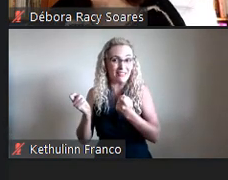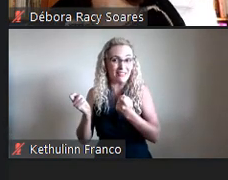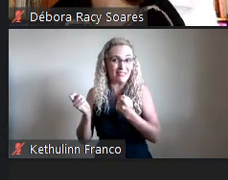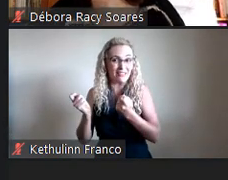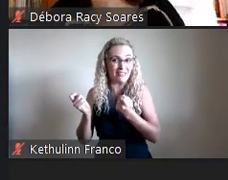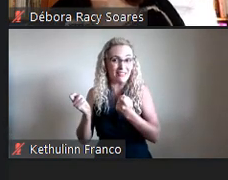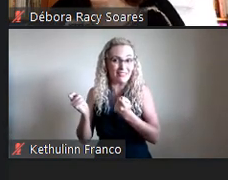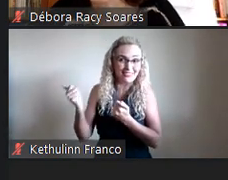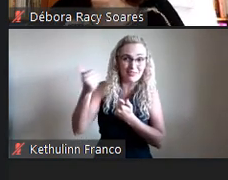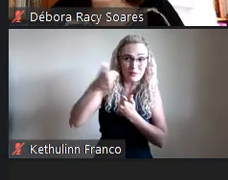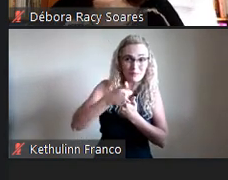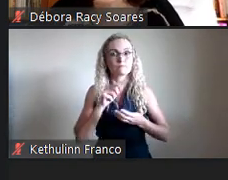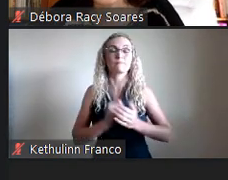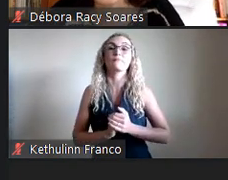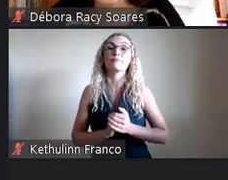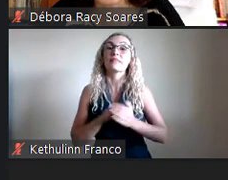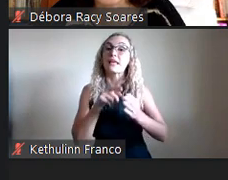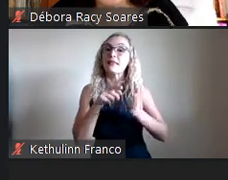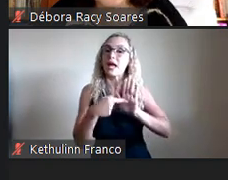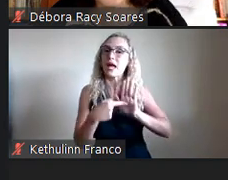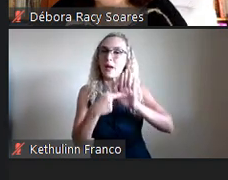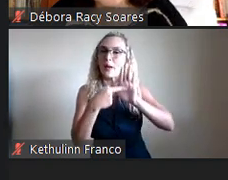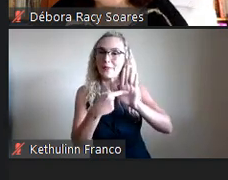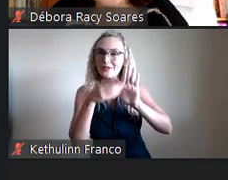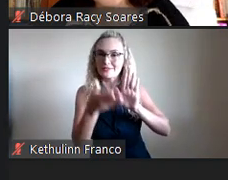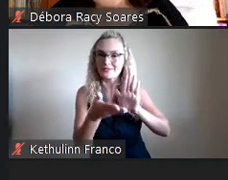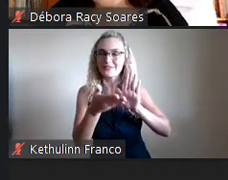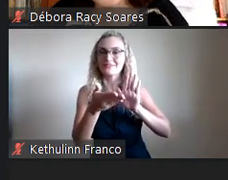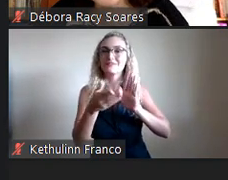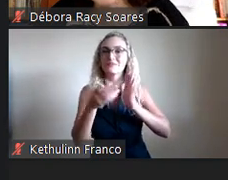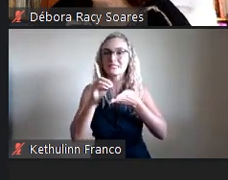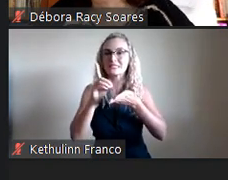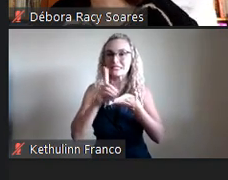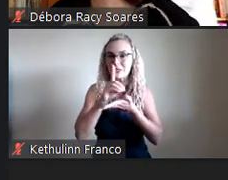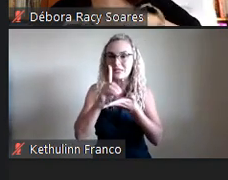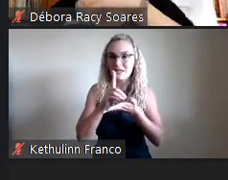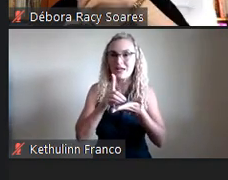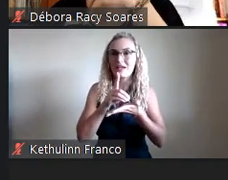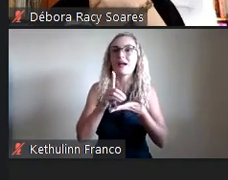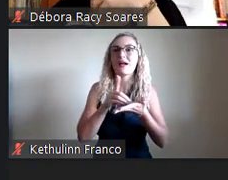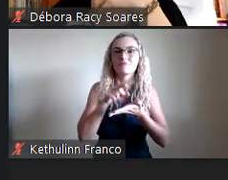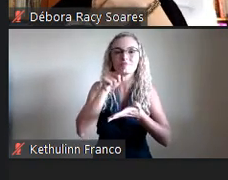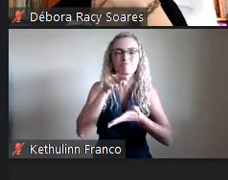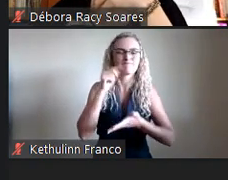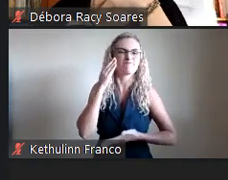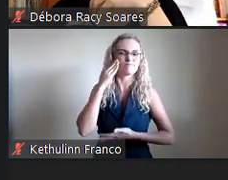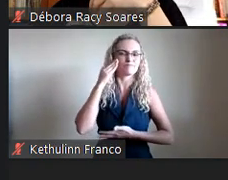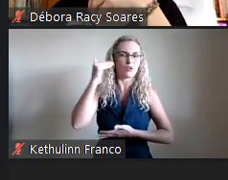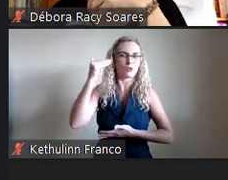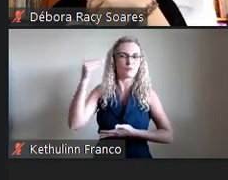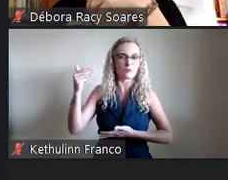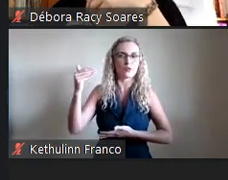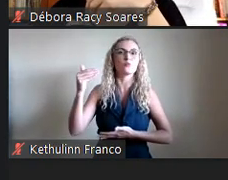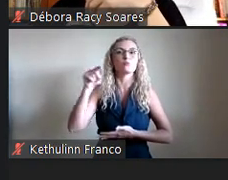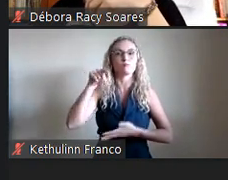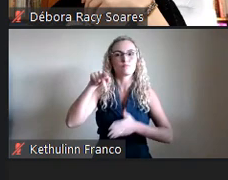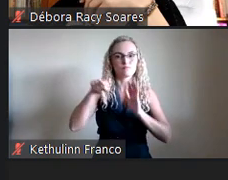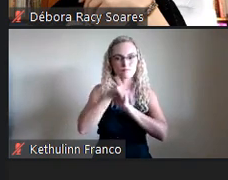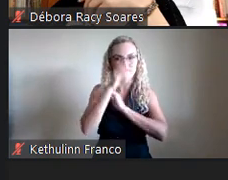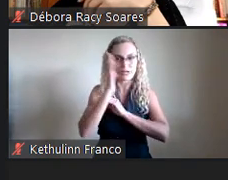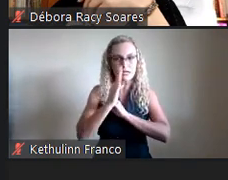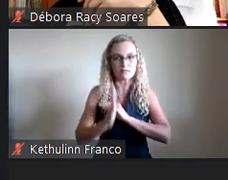melhores, né? O próprio professor Capovilla que menciona isso, né? É um dos melhores dicionários do